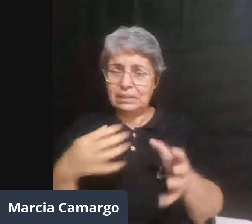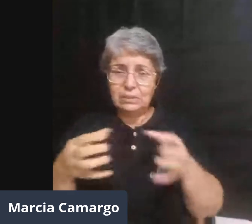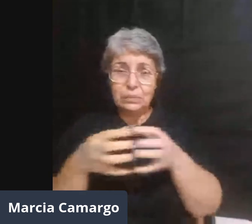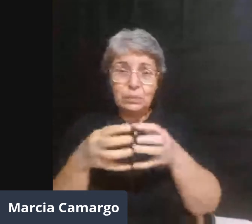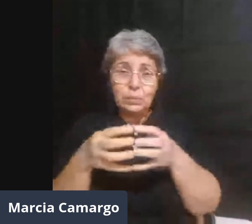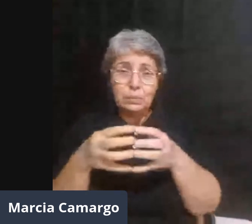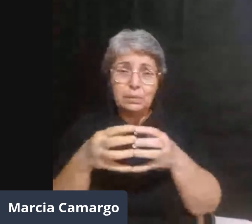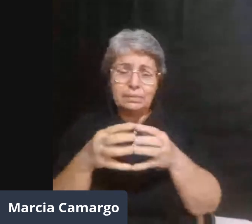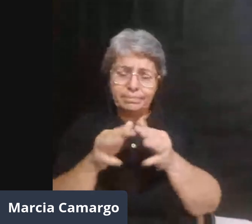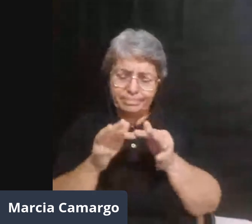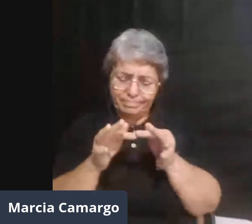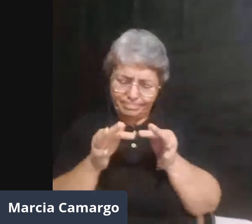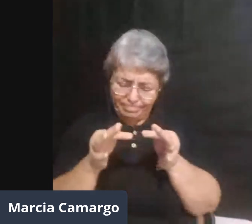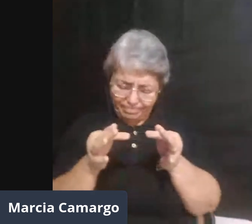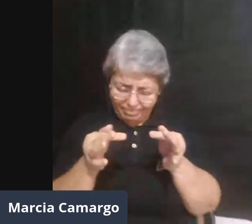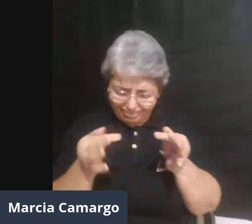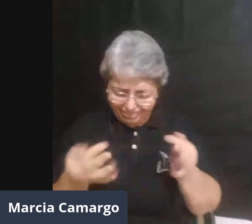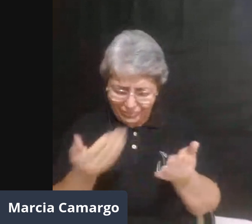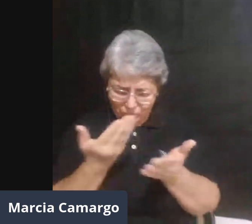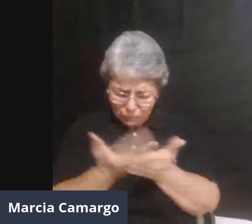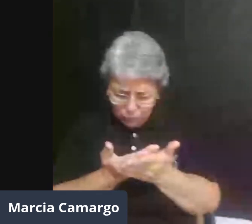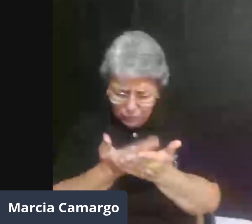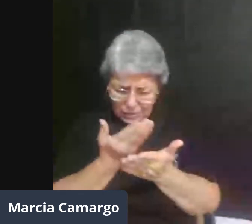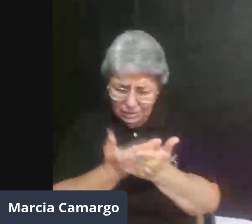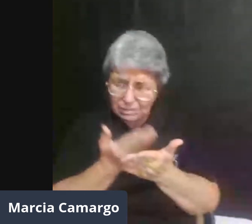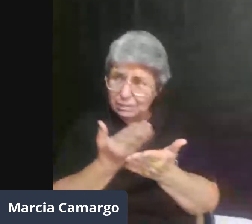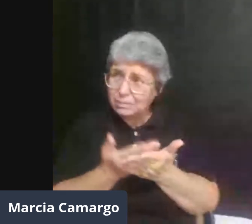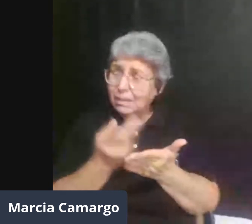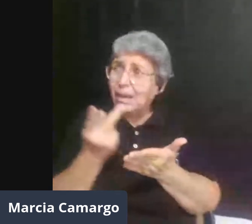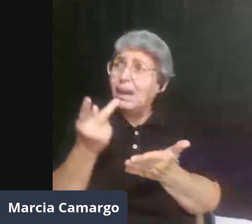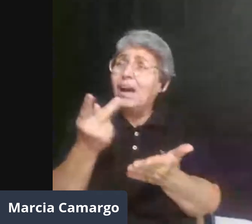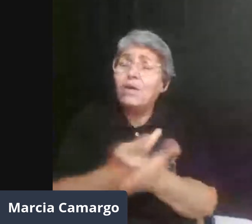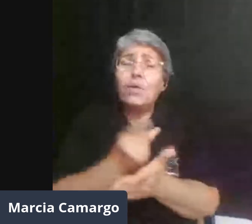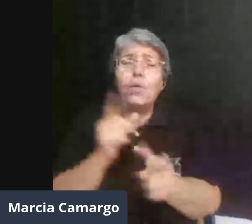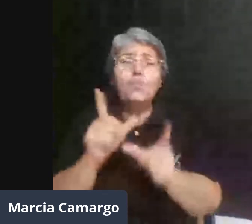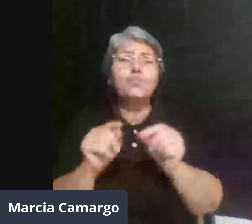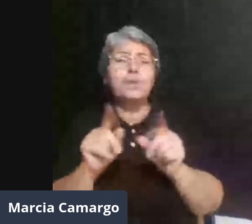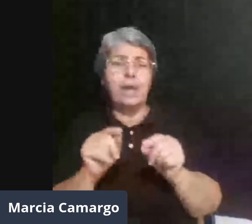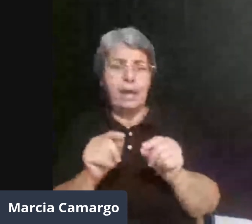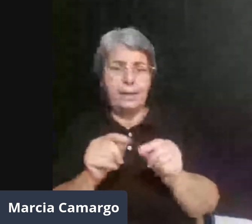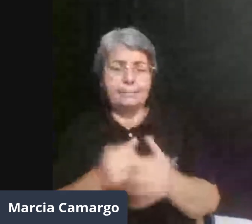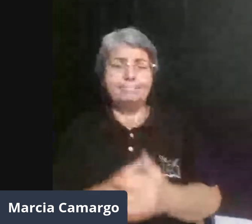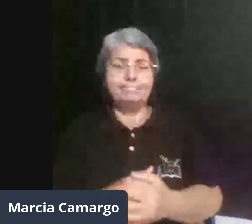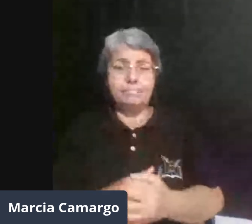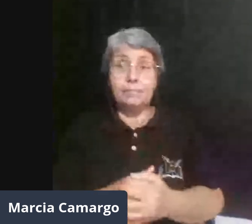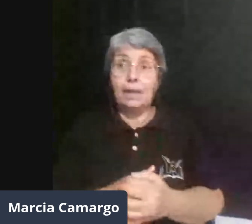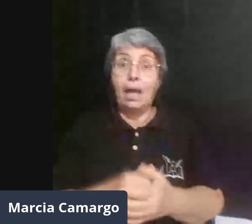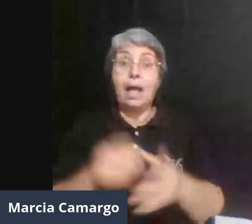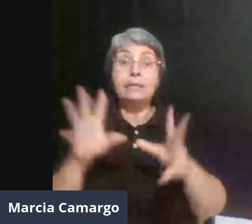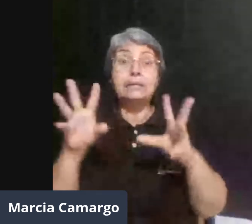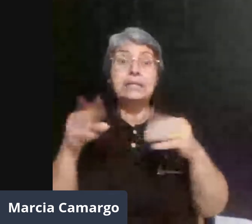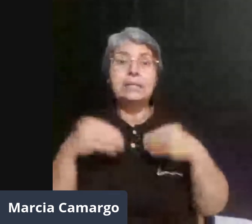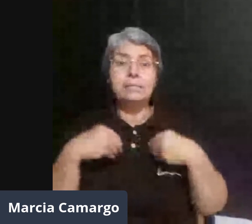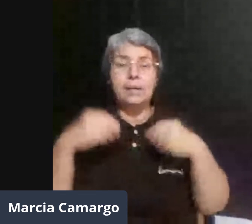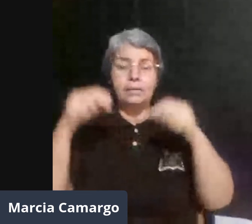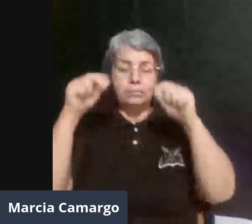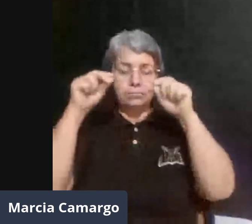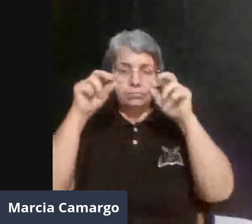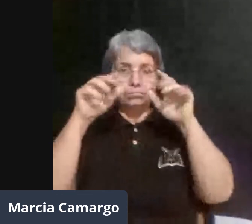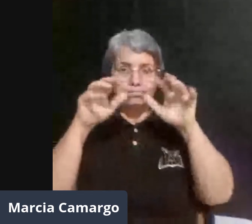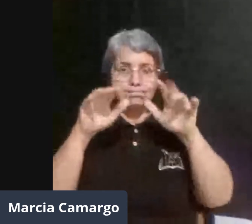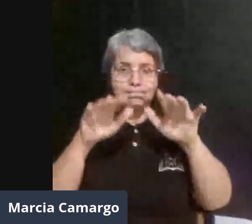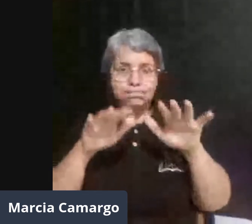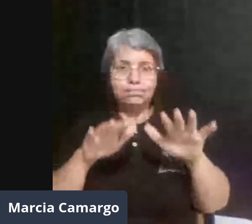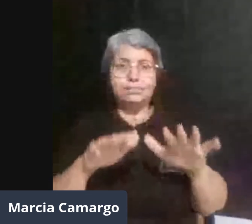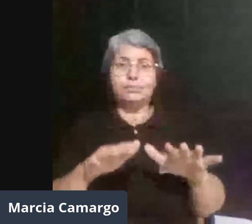para saber o que estava errado. Foi então que eles receberam a luz sobre o início do juízo investigativo